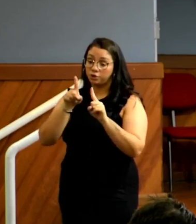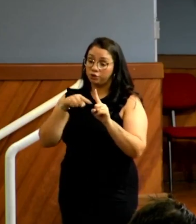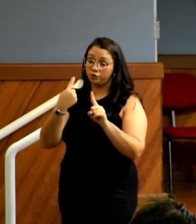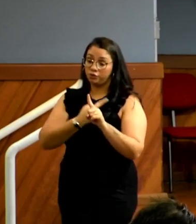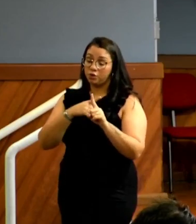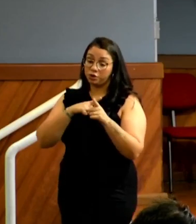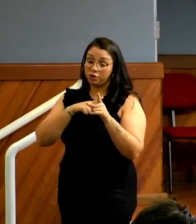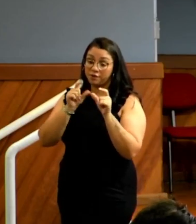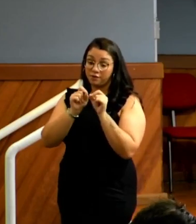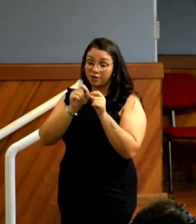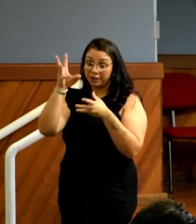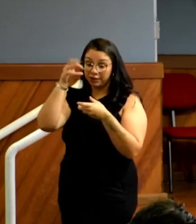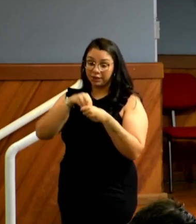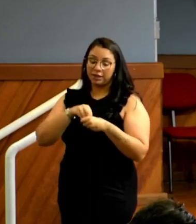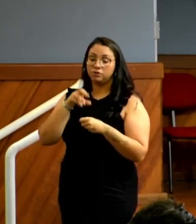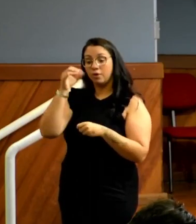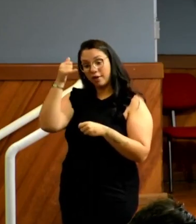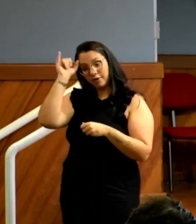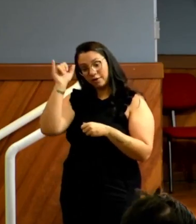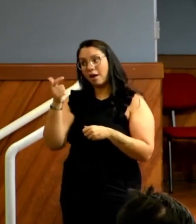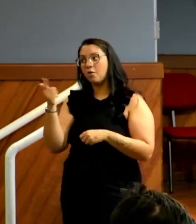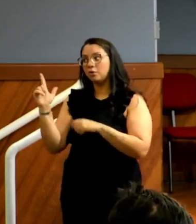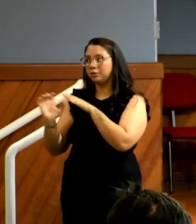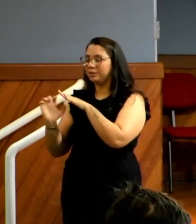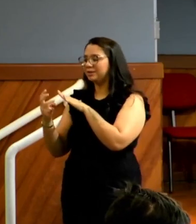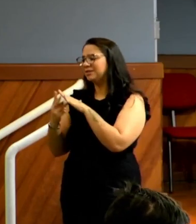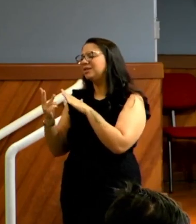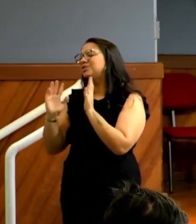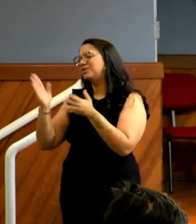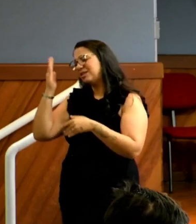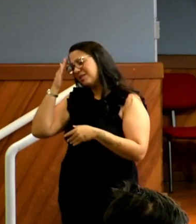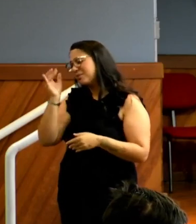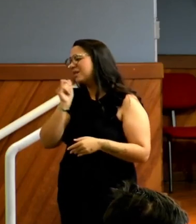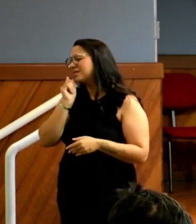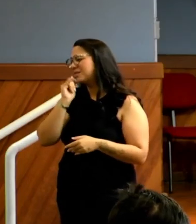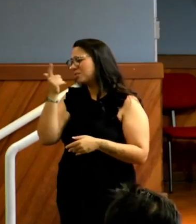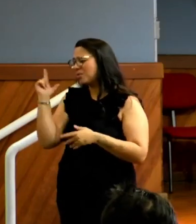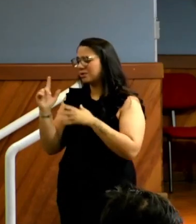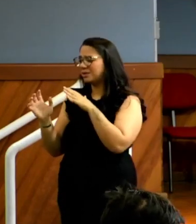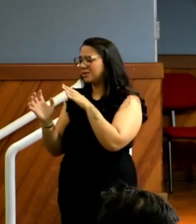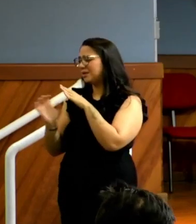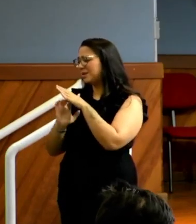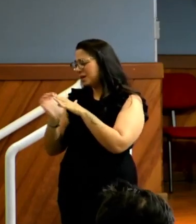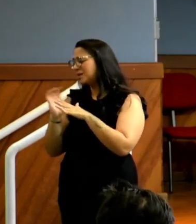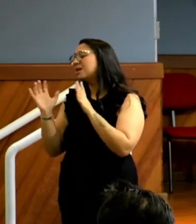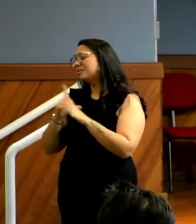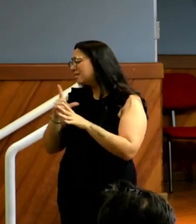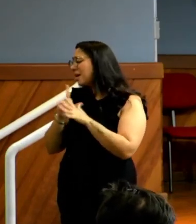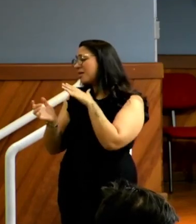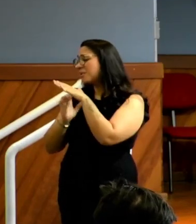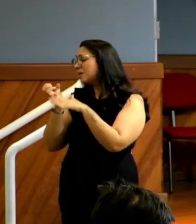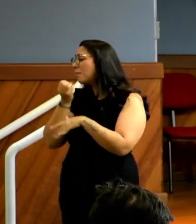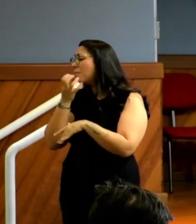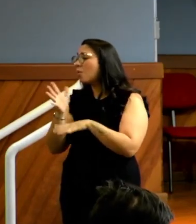fazer internamente para não terceirizar, porque a gente sabe que os exemplos de terceirização que nós conhecemos, pode ter empresas boas,